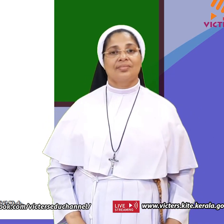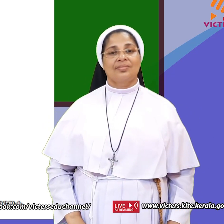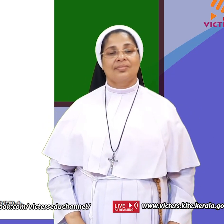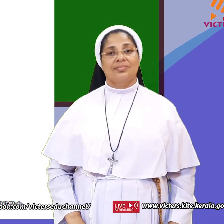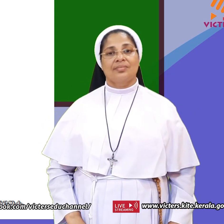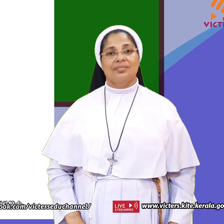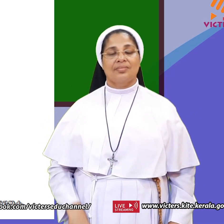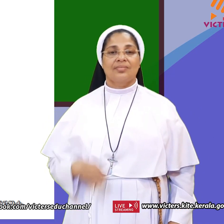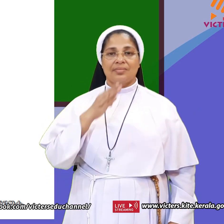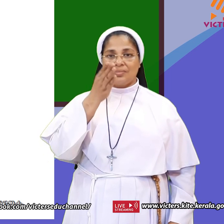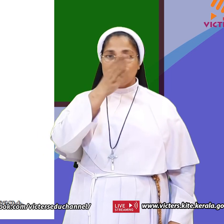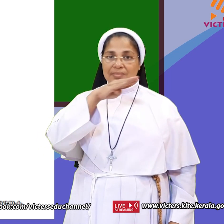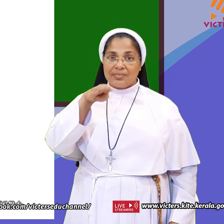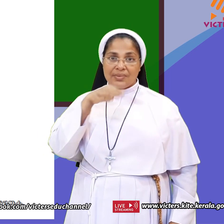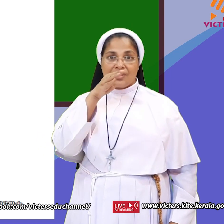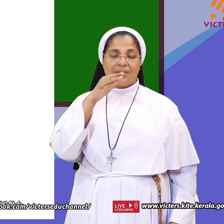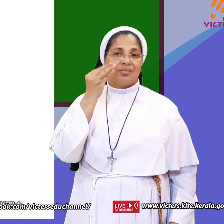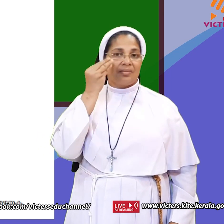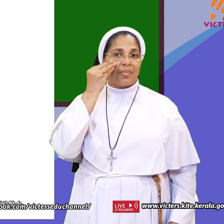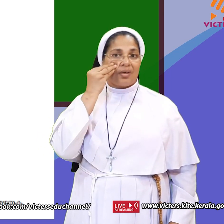എട്ട് മാർക്കിൻ്റെ 4 ചോദ്യങ്ങൾ.